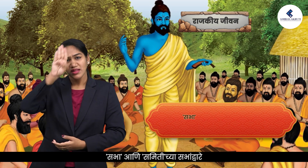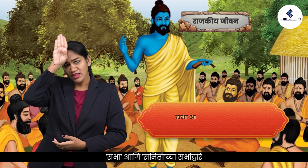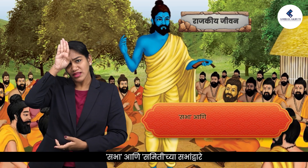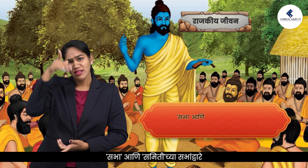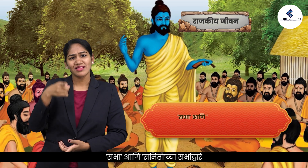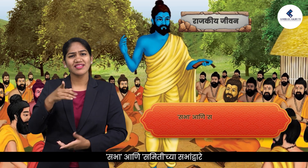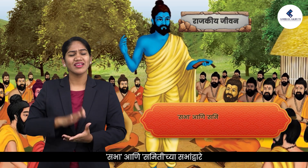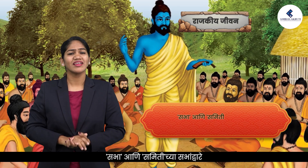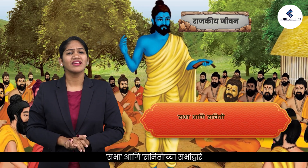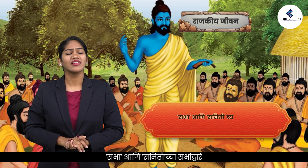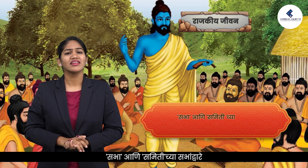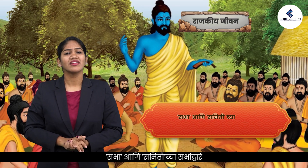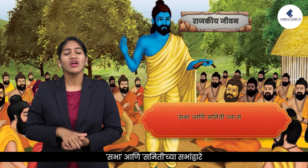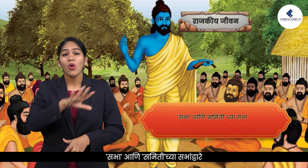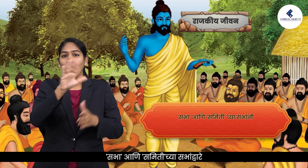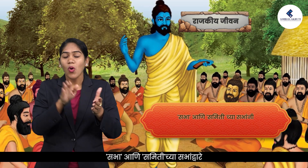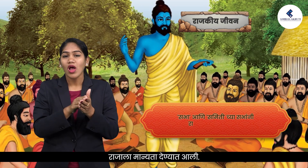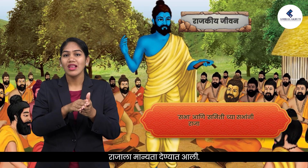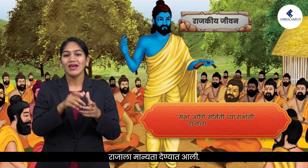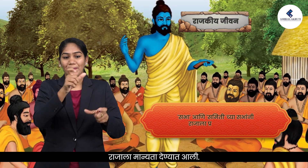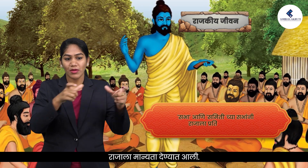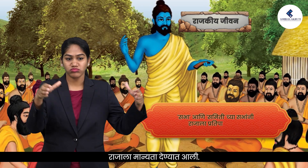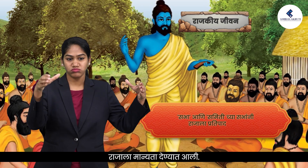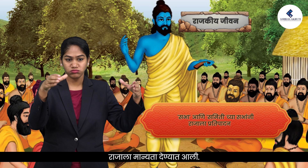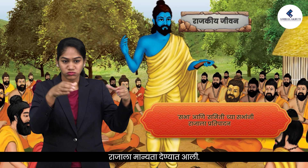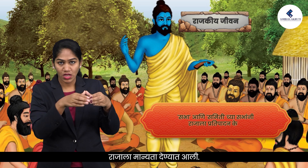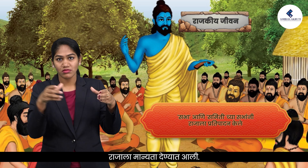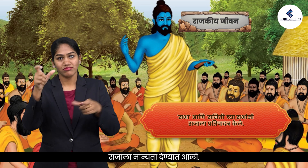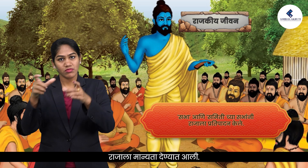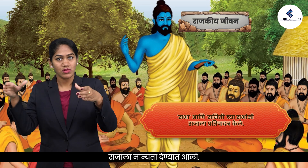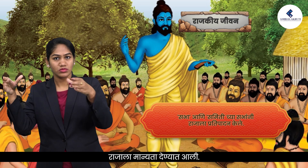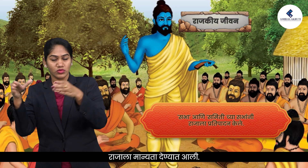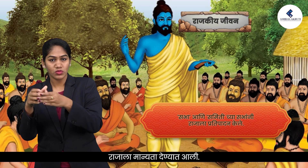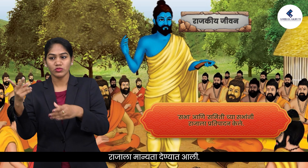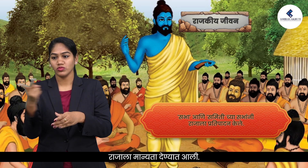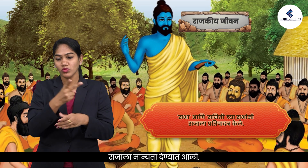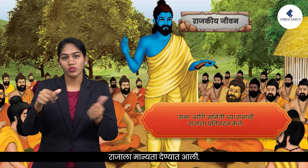सभा आणि समितीच्या सभांद्वारे राजाला मान्यता देण्यात आली.